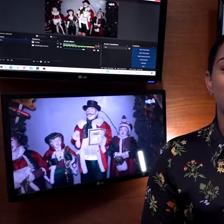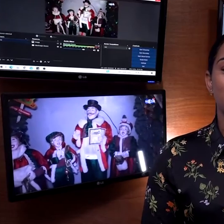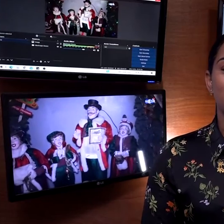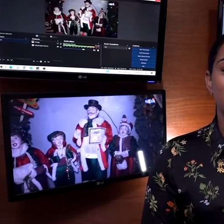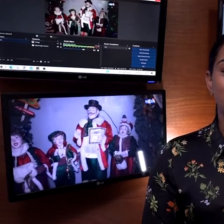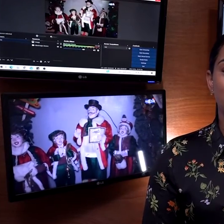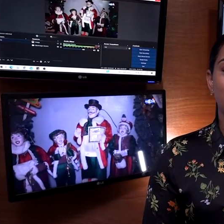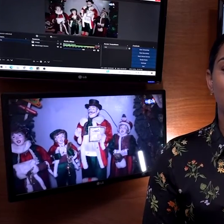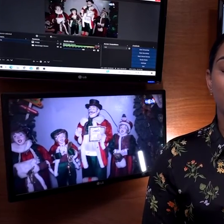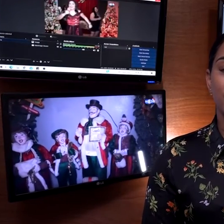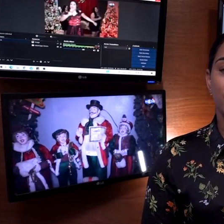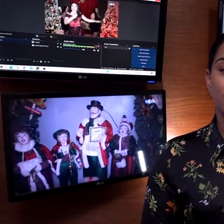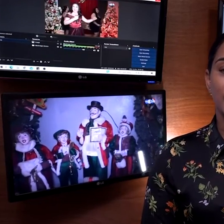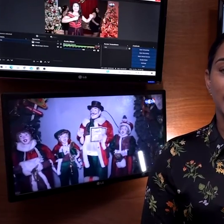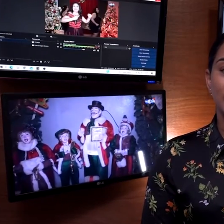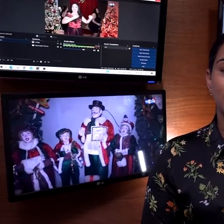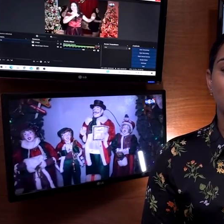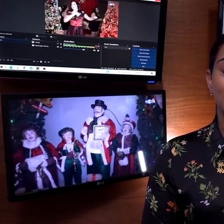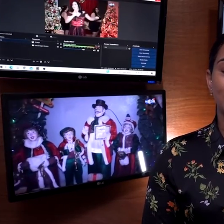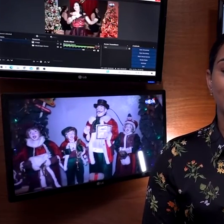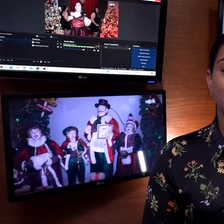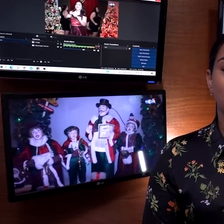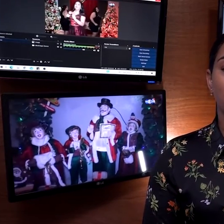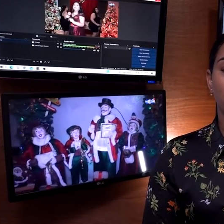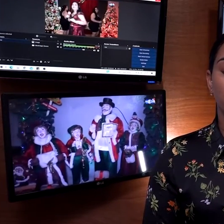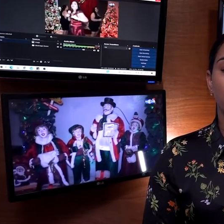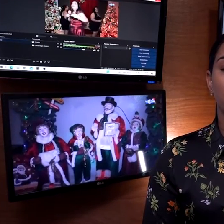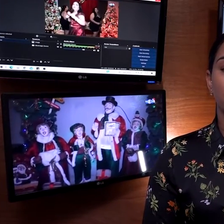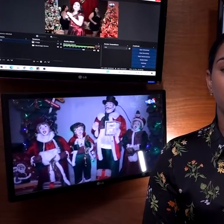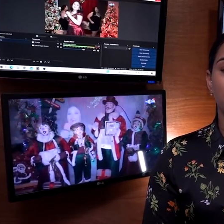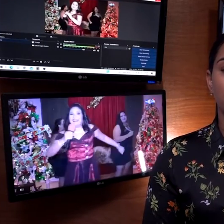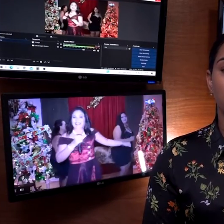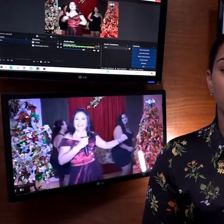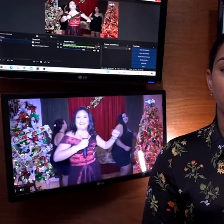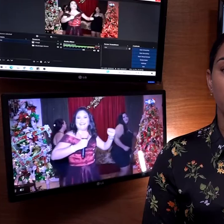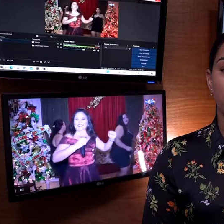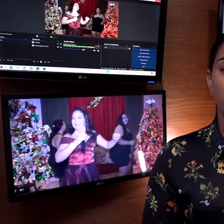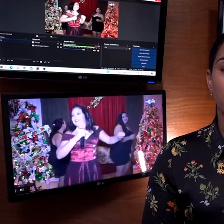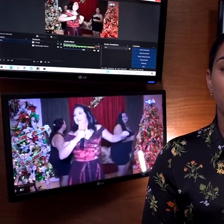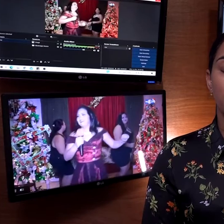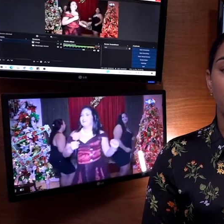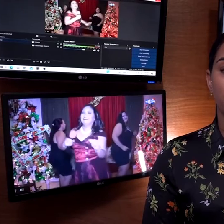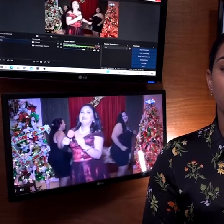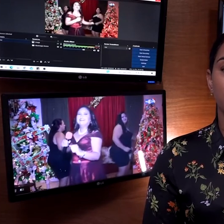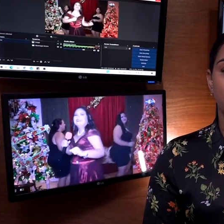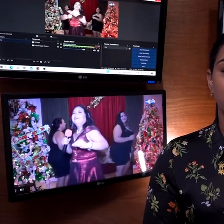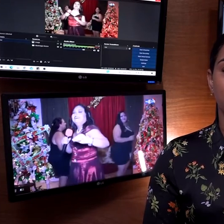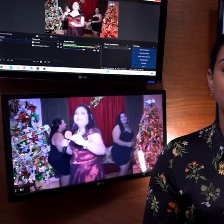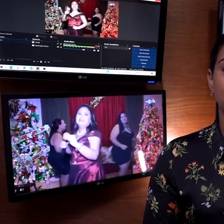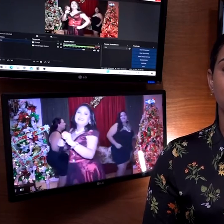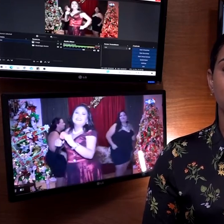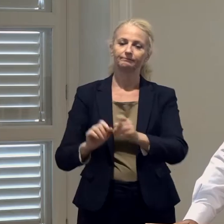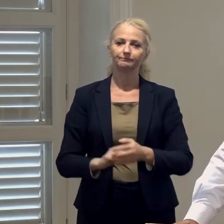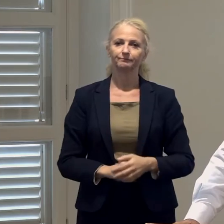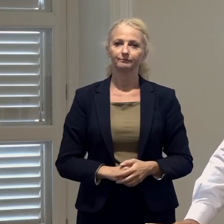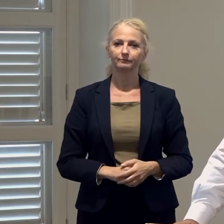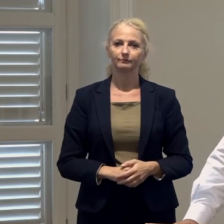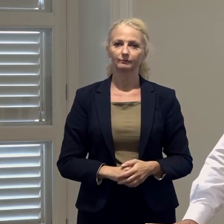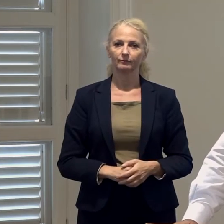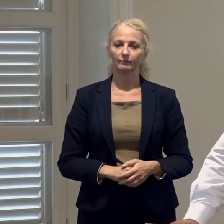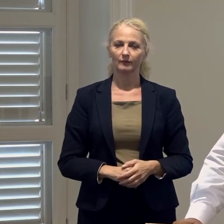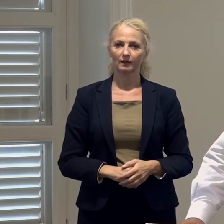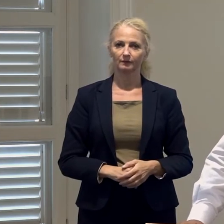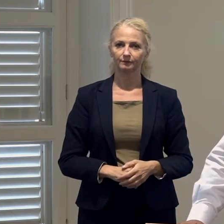De gezaghebber vertelt meer over de COVID-19 maatregelen, onder andere advies om zoveel mogelijk buiten te sporten.